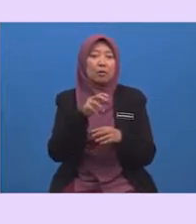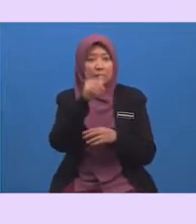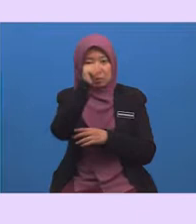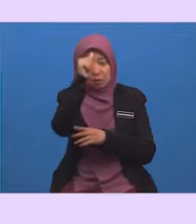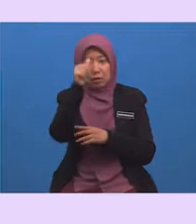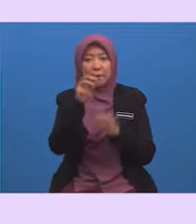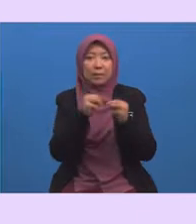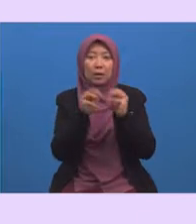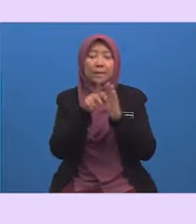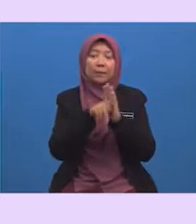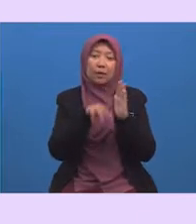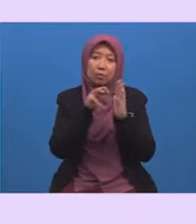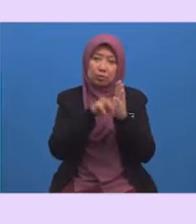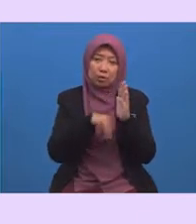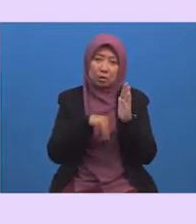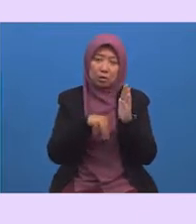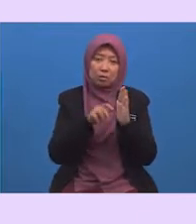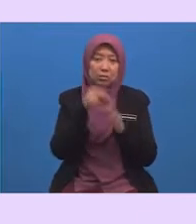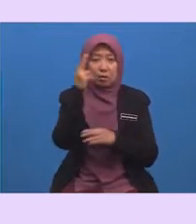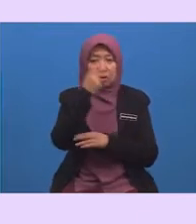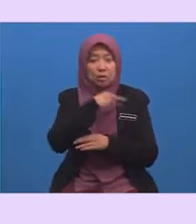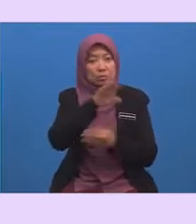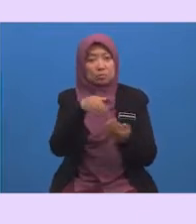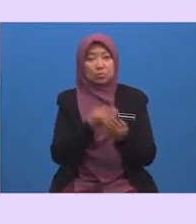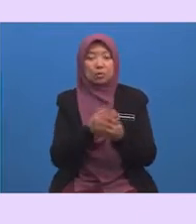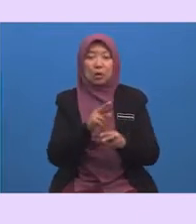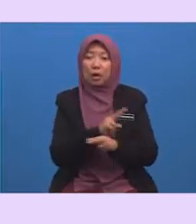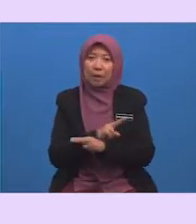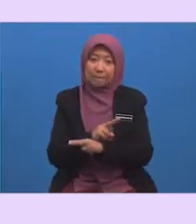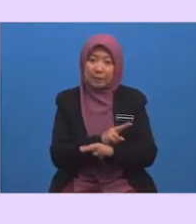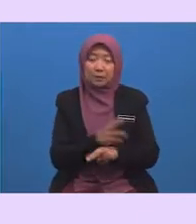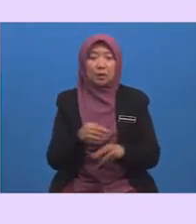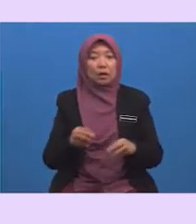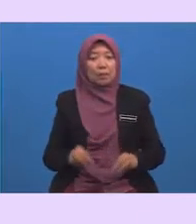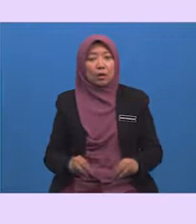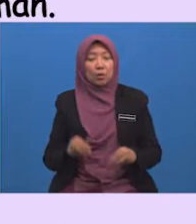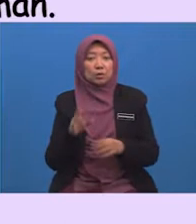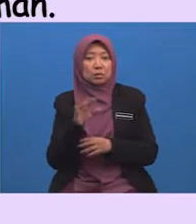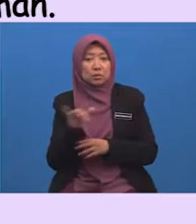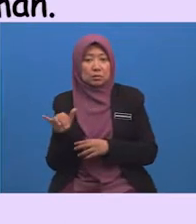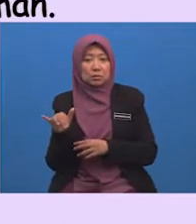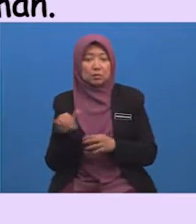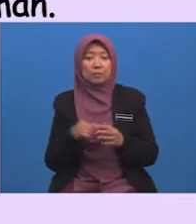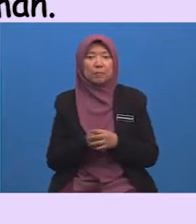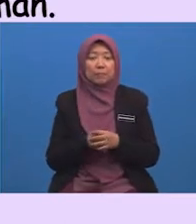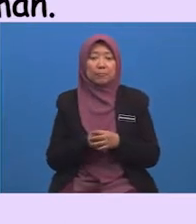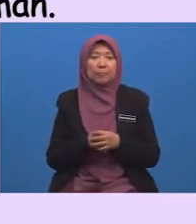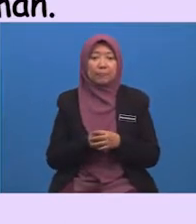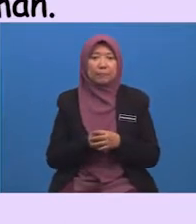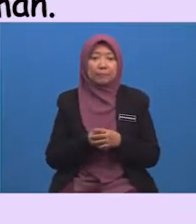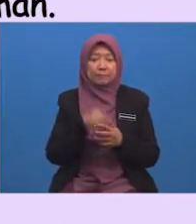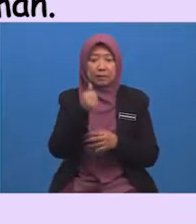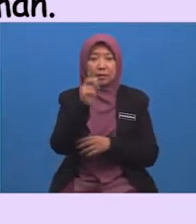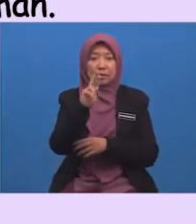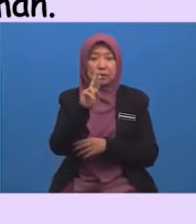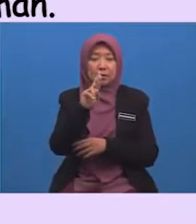Pemurah terhadap sekalian hamba dan makhluknya. Ar-Rahim pula bererti Allah